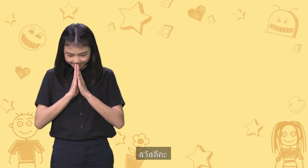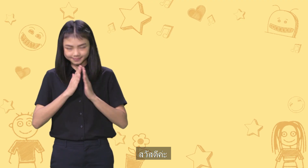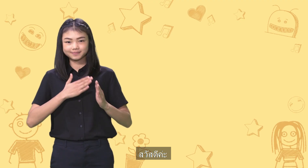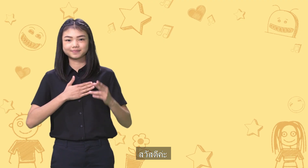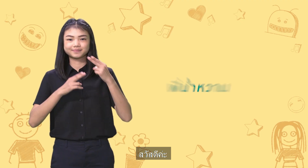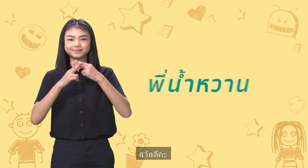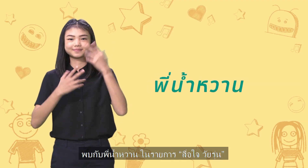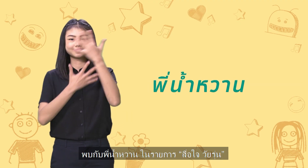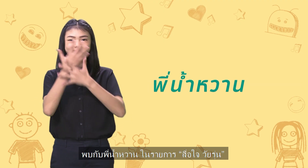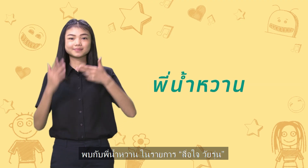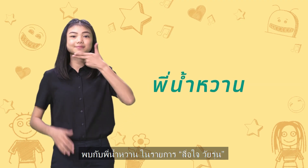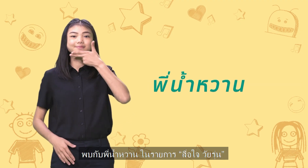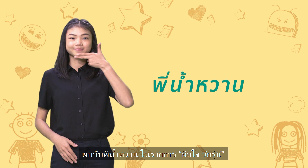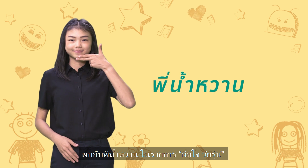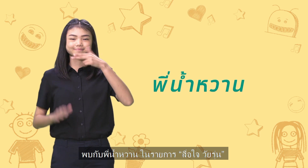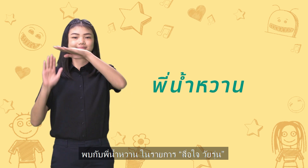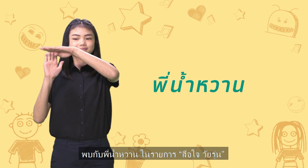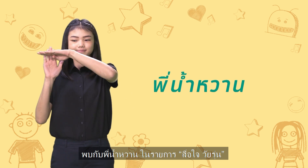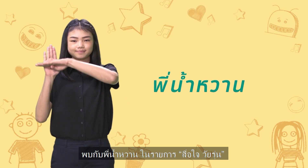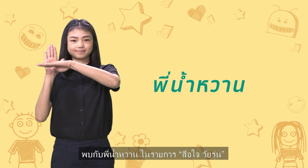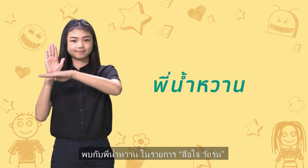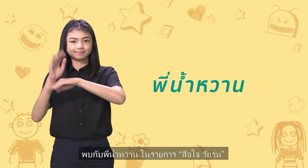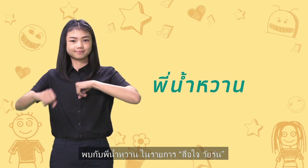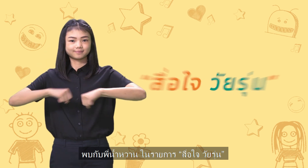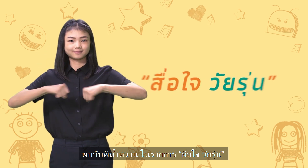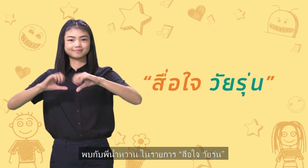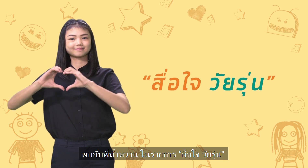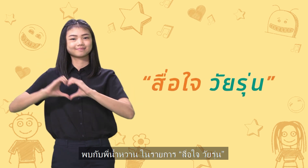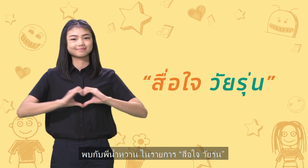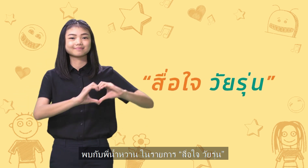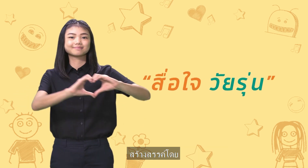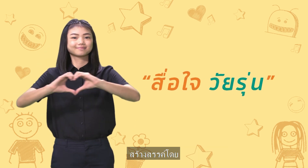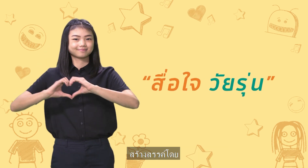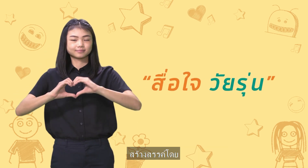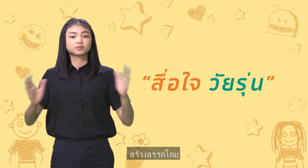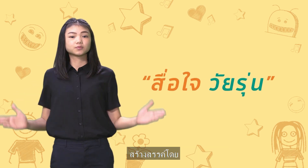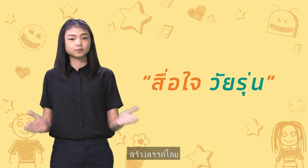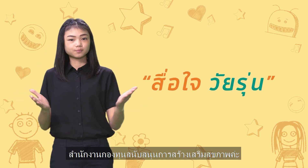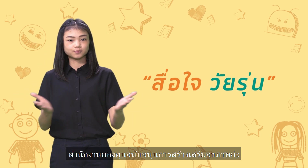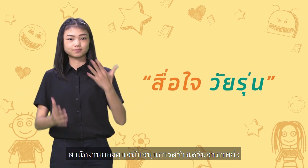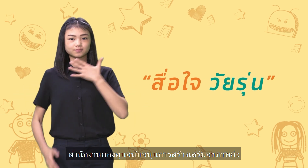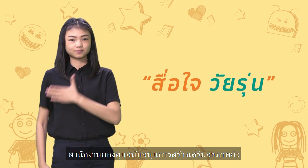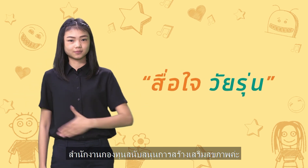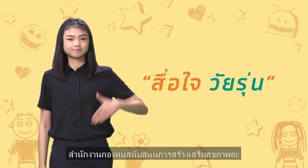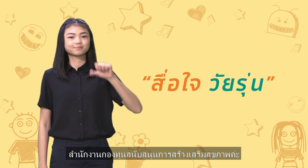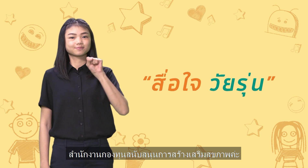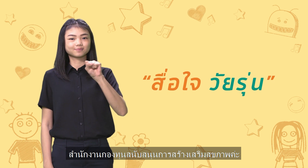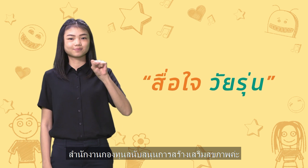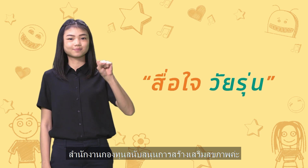สวัสดีค่ะพบกับพี่น้ำหวานในรายการสื่อใจวัยรุ่นสร้างสรรค์โดยสำนักงานกองทุนสนับสนุนการสร้